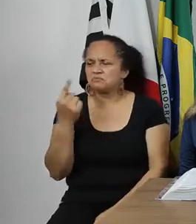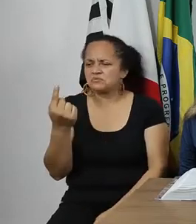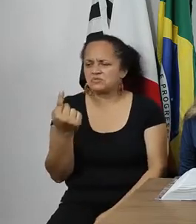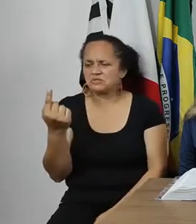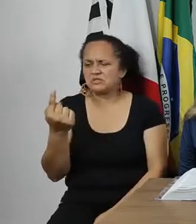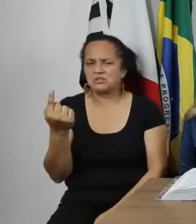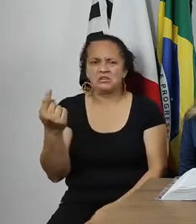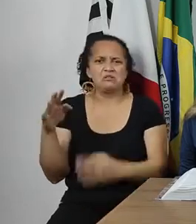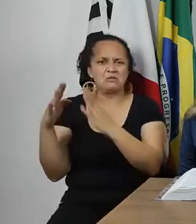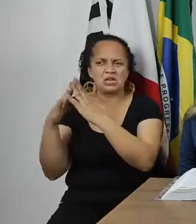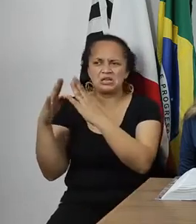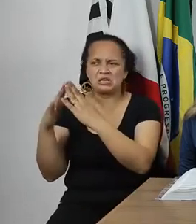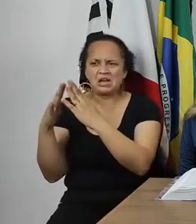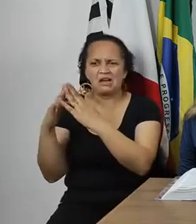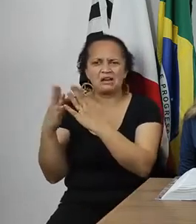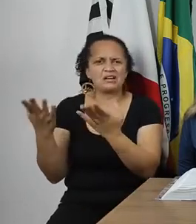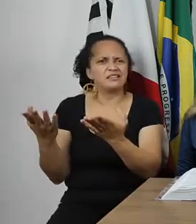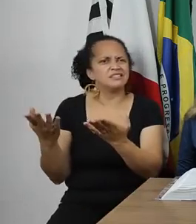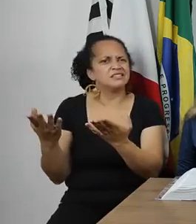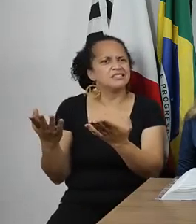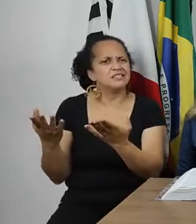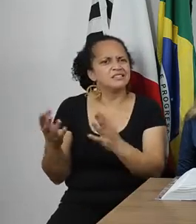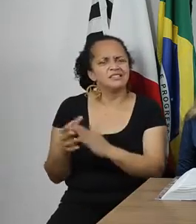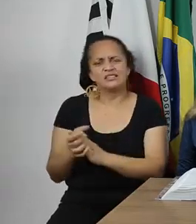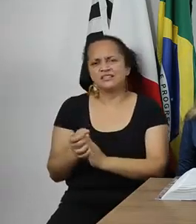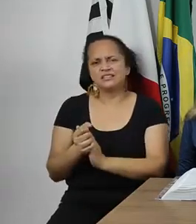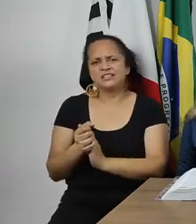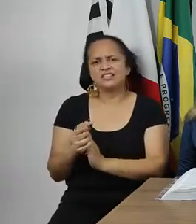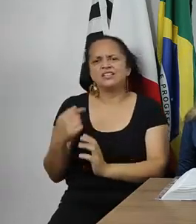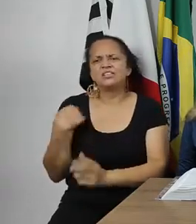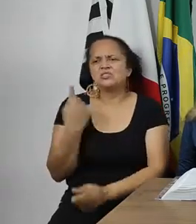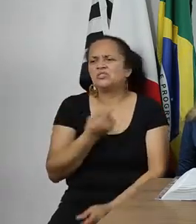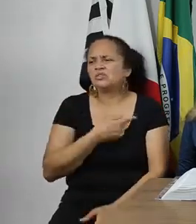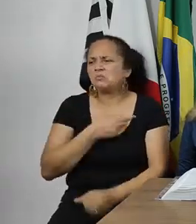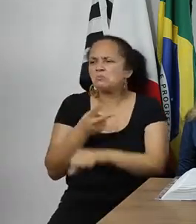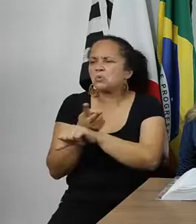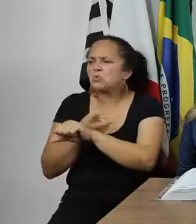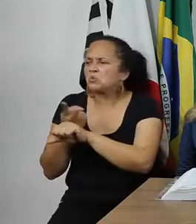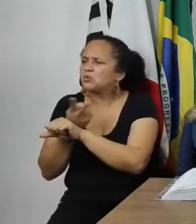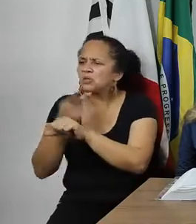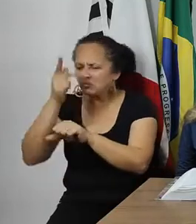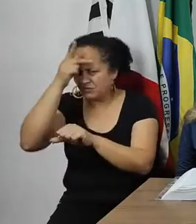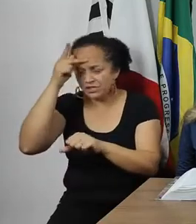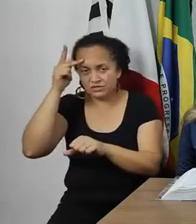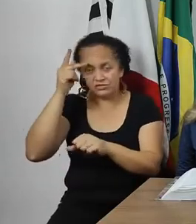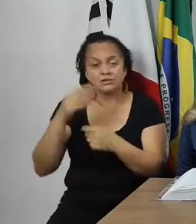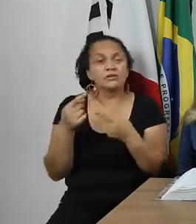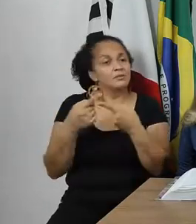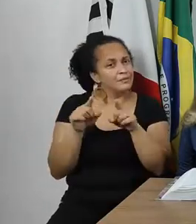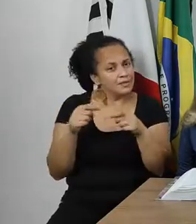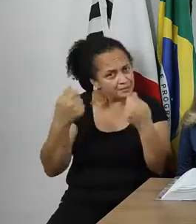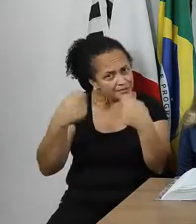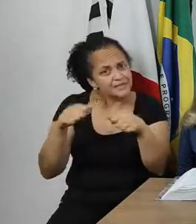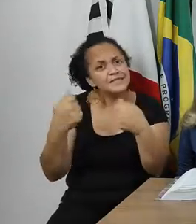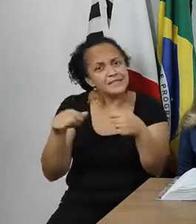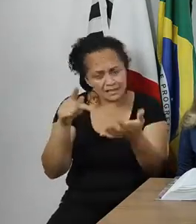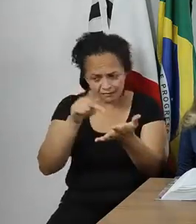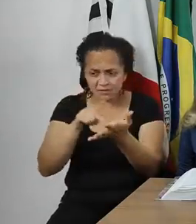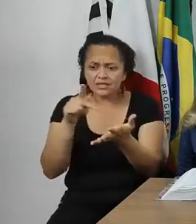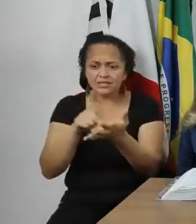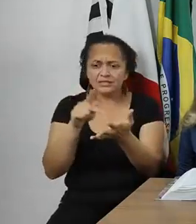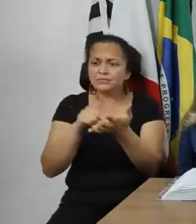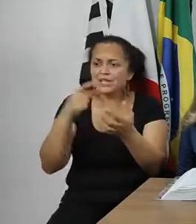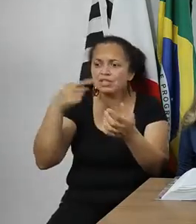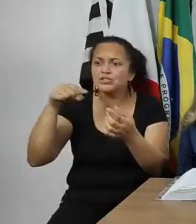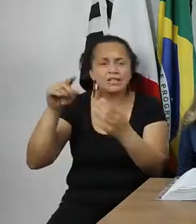de casa, recolhe, assim, a gente fica indo atrás de pessoas, quando que na verdade a gente tem que correr para